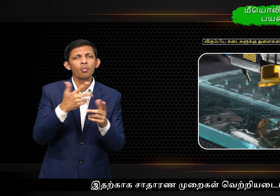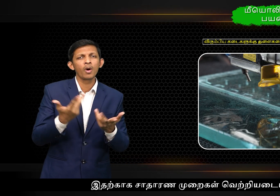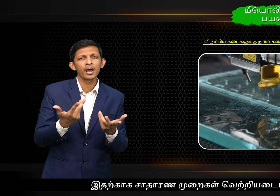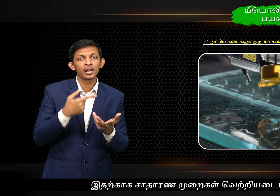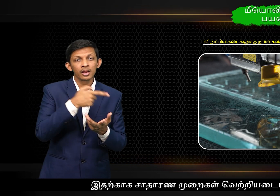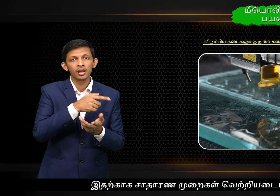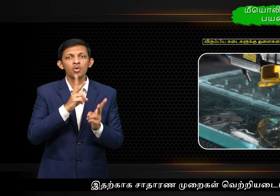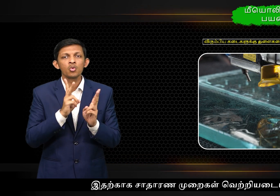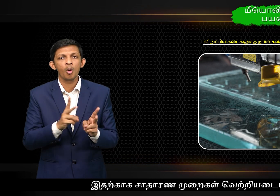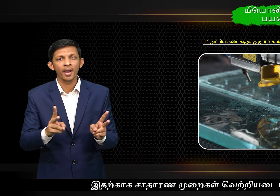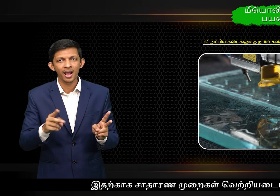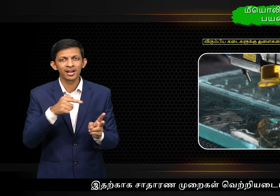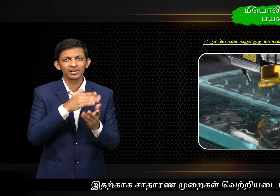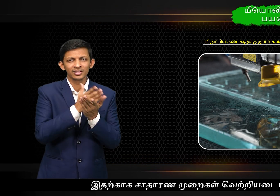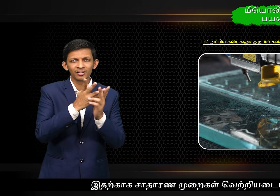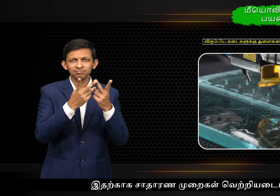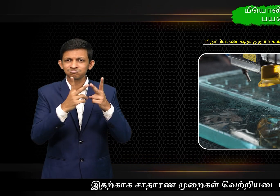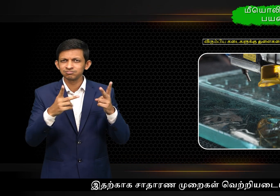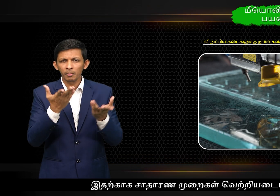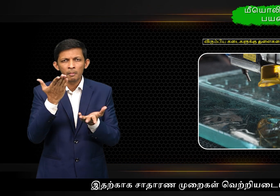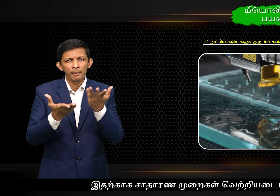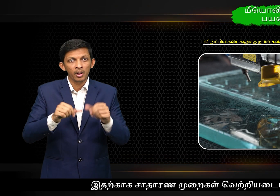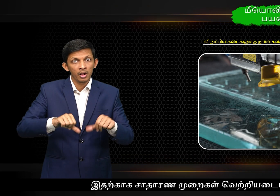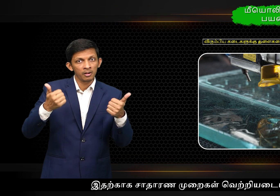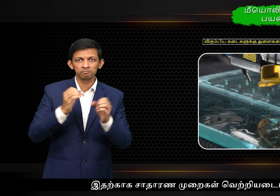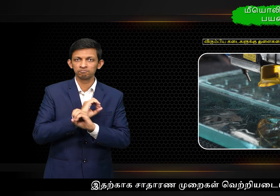இதற்கான சாதாரண முறைகள் வெற்றியடையாது.